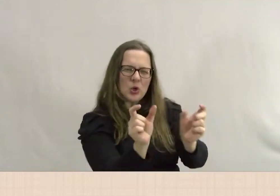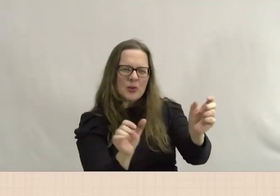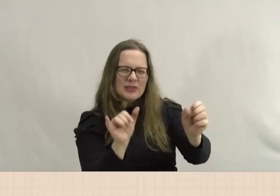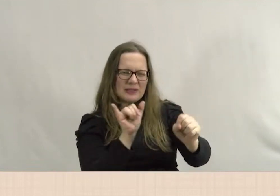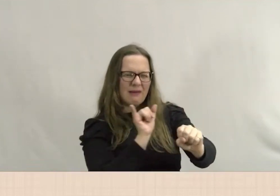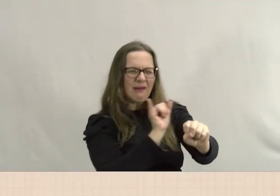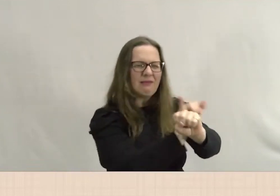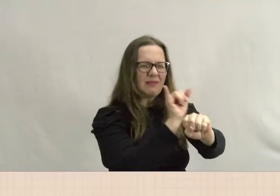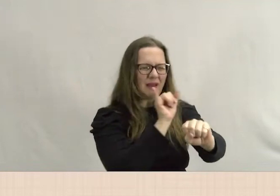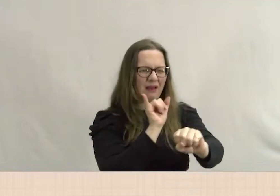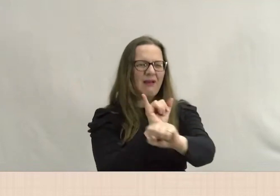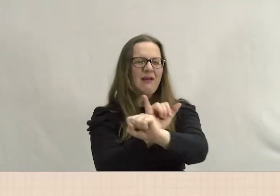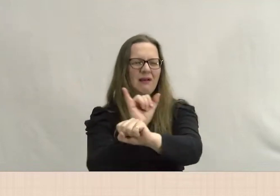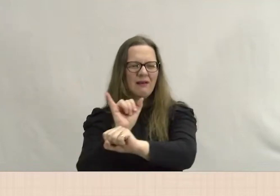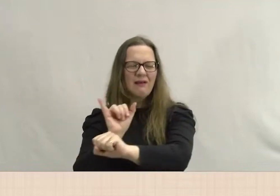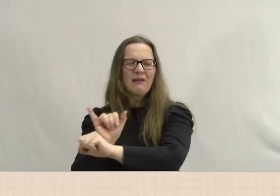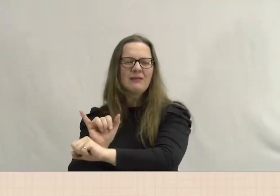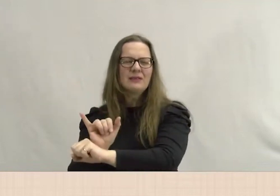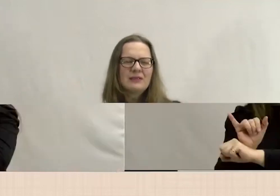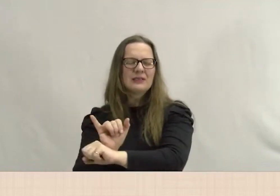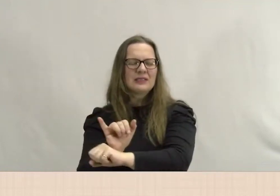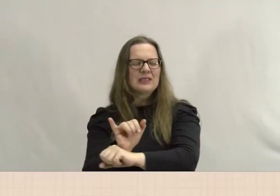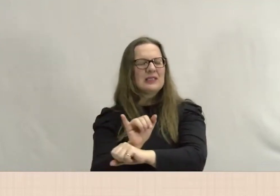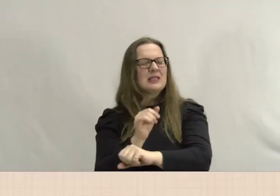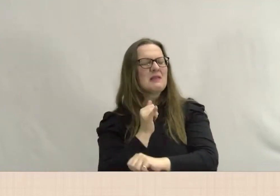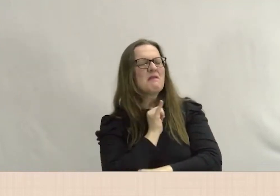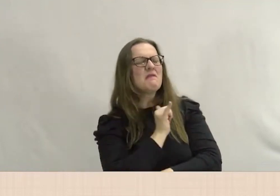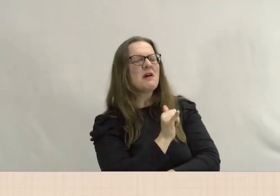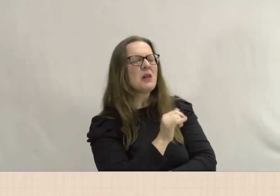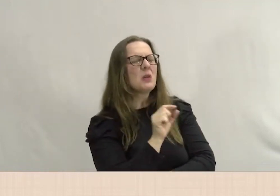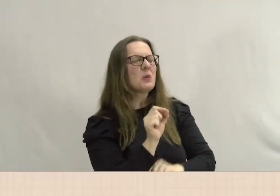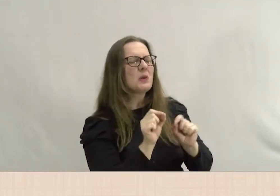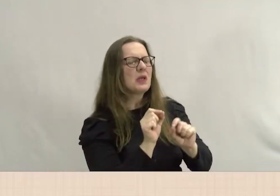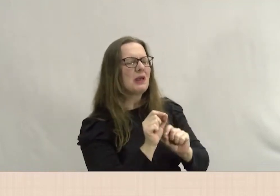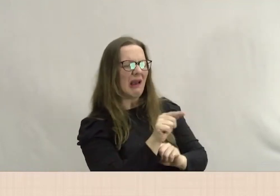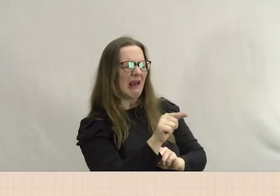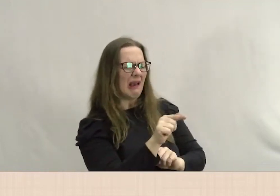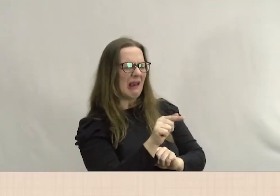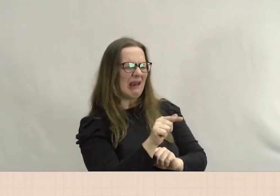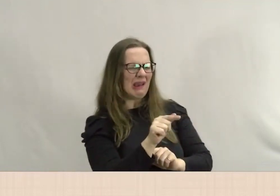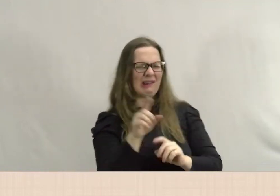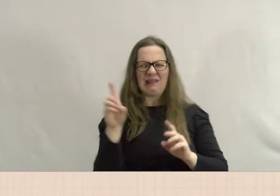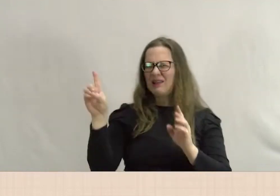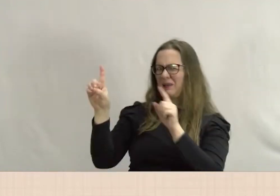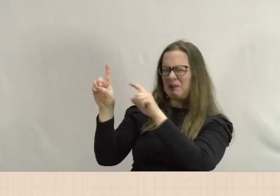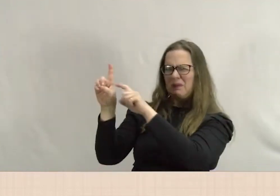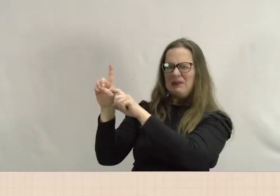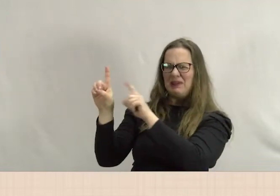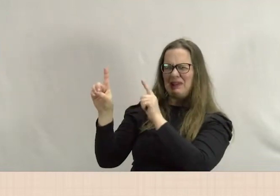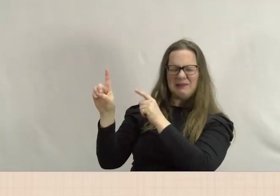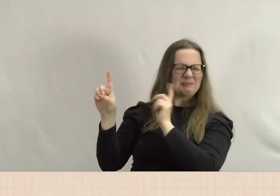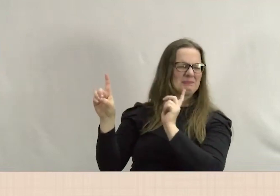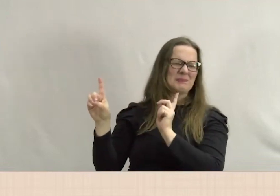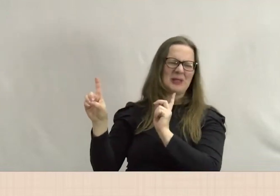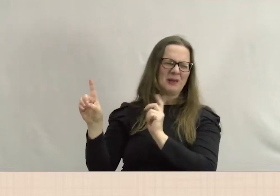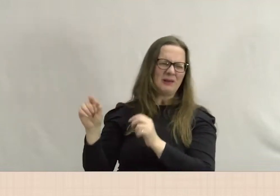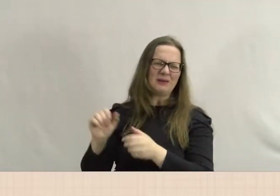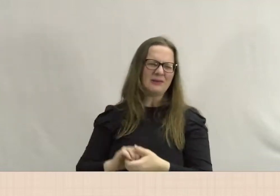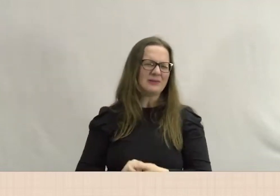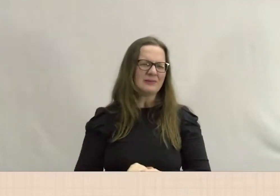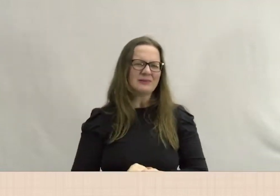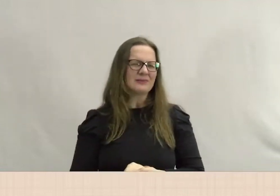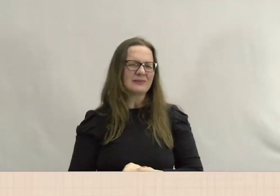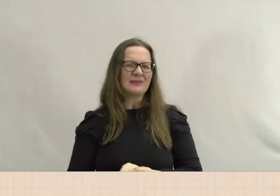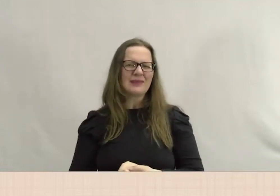dizendo que o homem não precisa de Deus todo o tempo, não precisa todo instante, não precisa depender de Deus todo instante. Vou dar para o homem uma